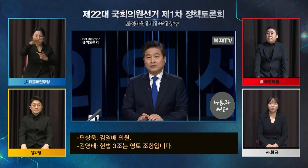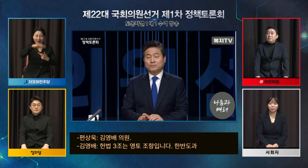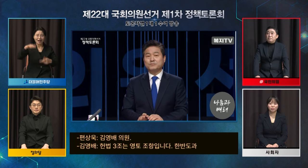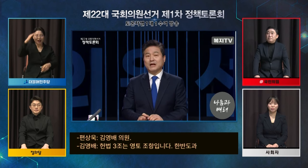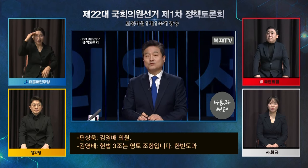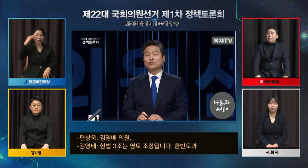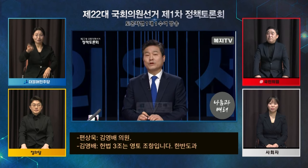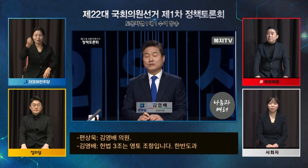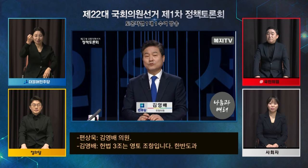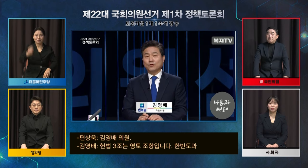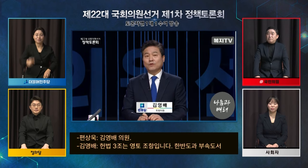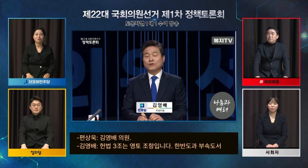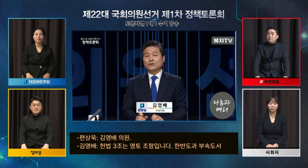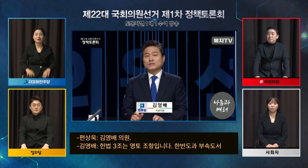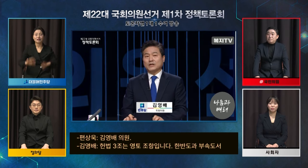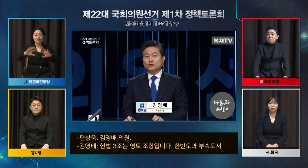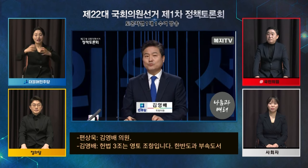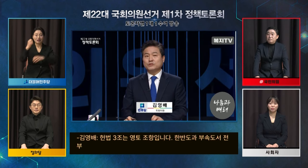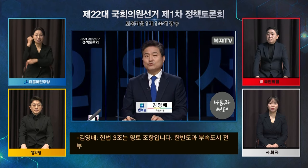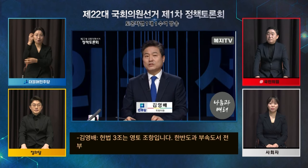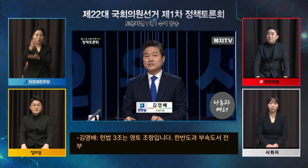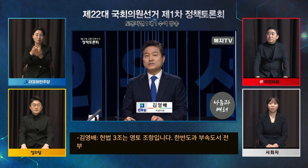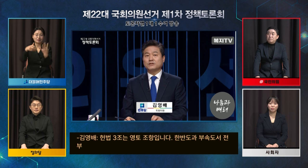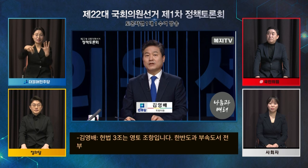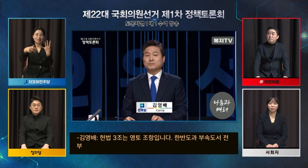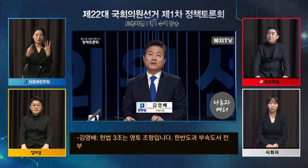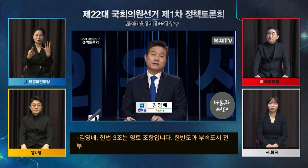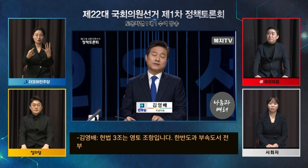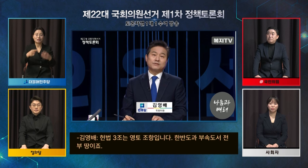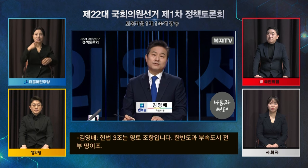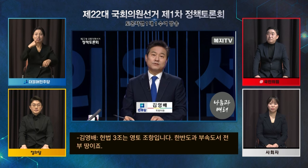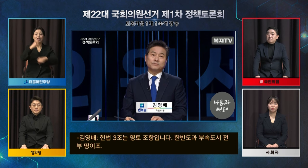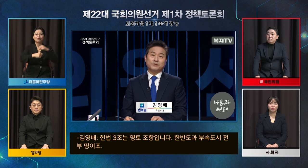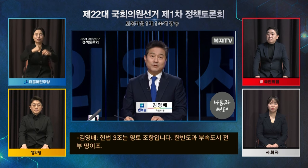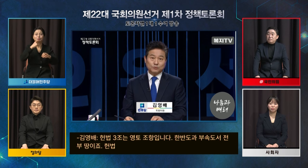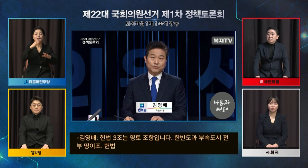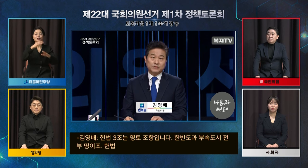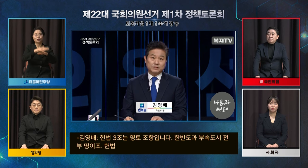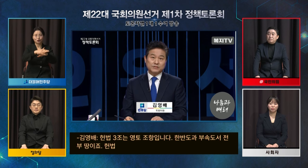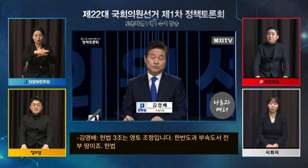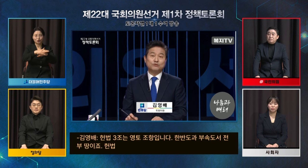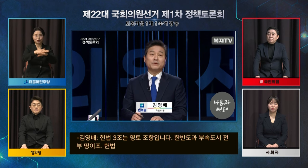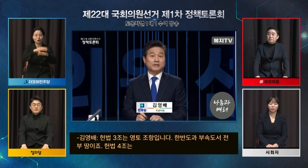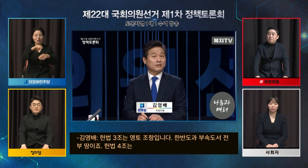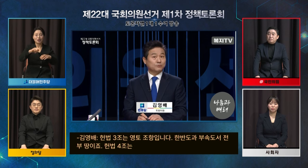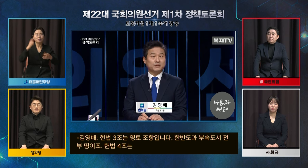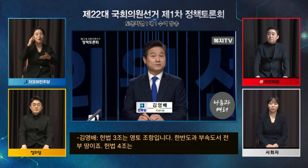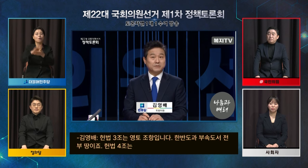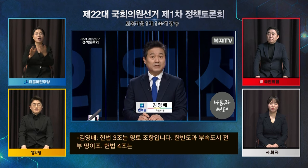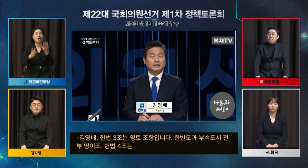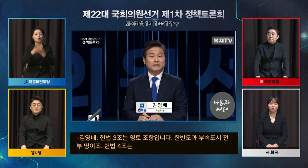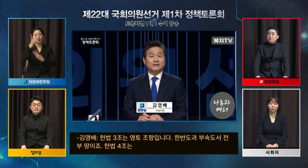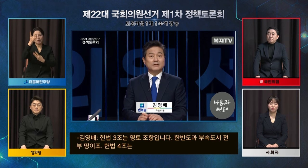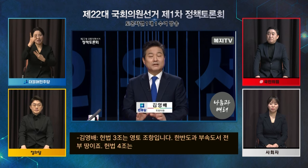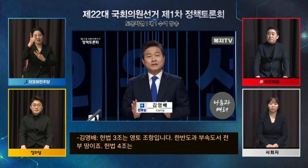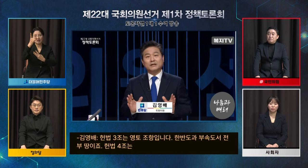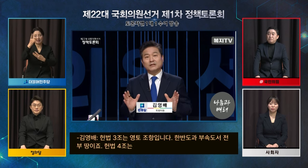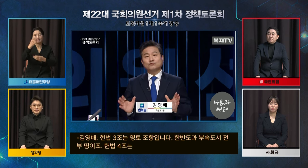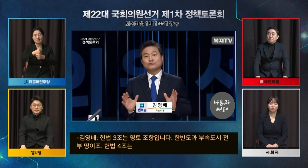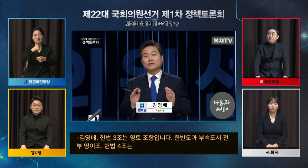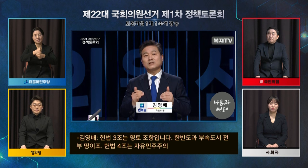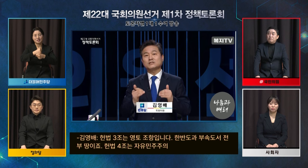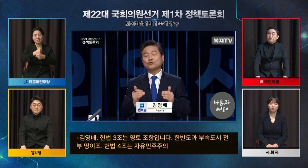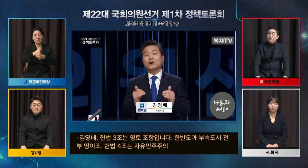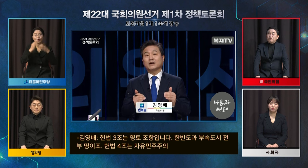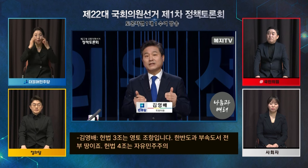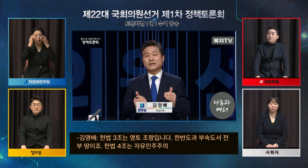헌법 4조에는요. 자유민주적 질서에 입각해서 평화 통일 정책을 수립해야 된다고 되어 있습니다. 그러니까